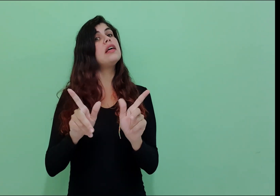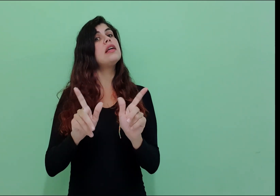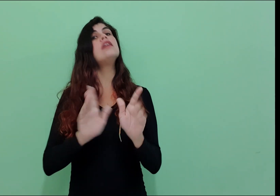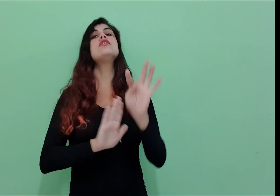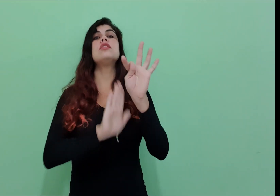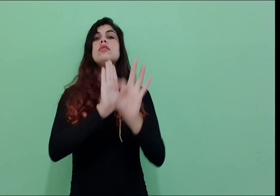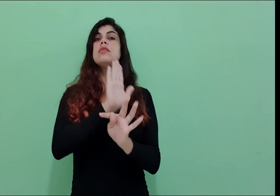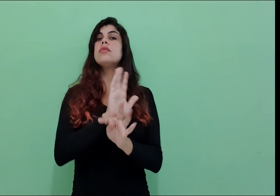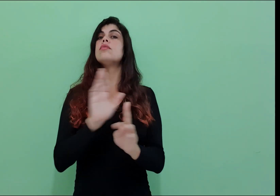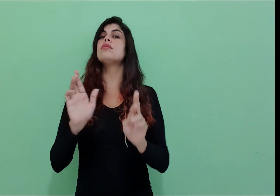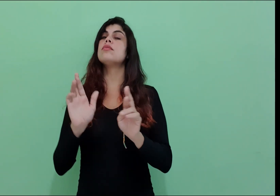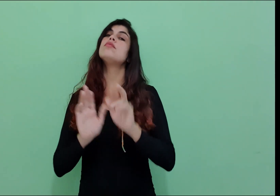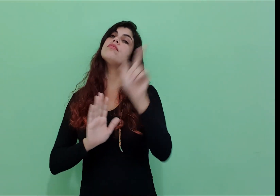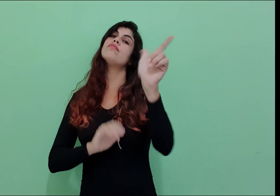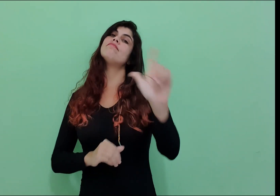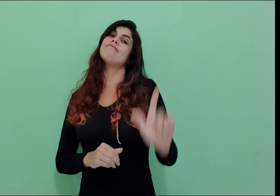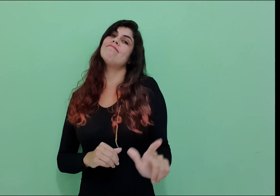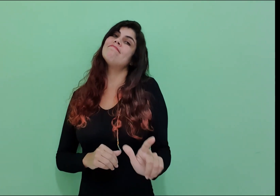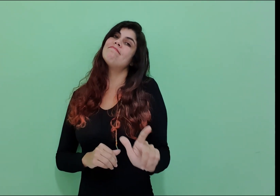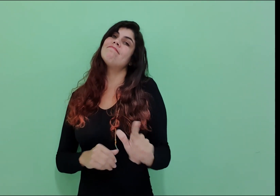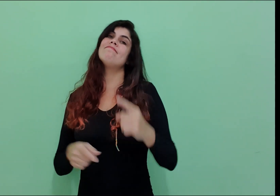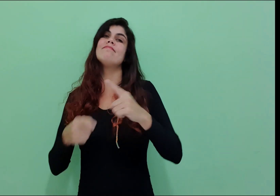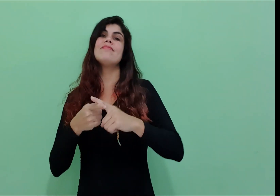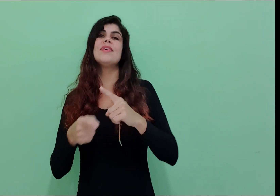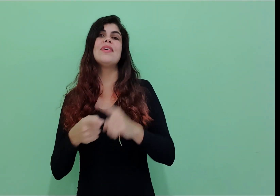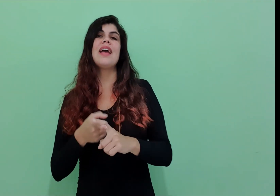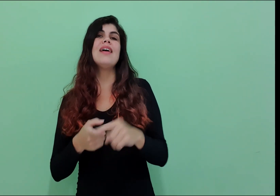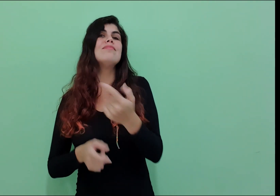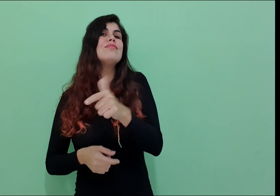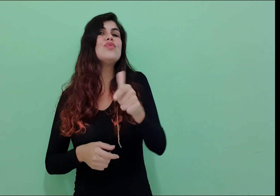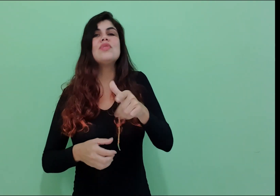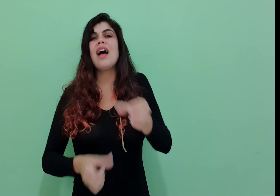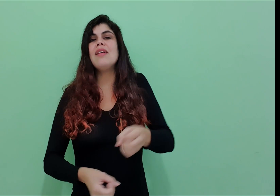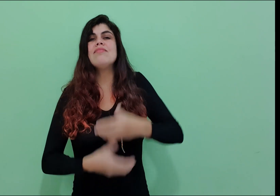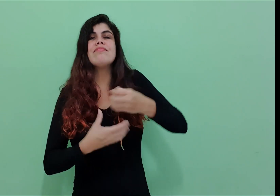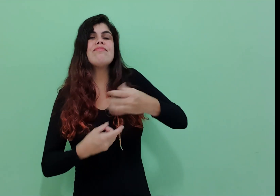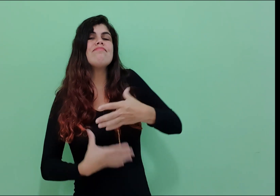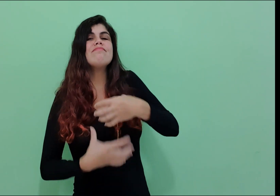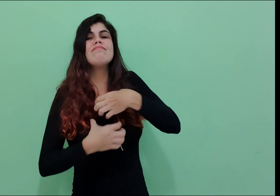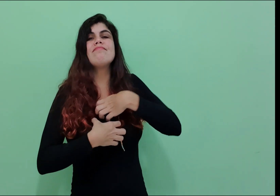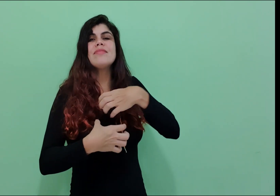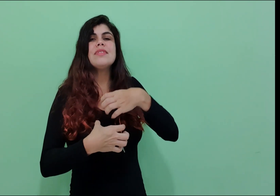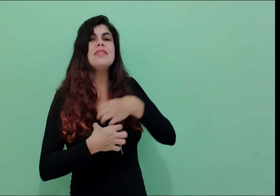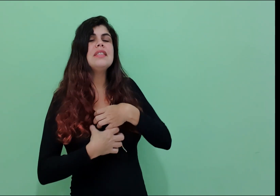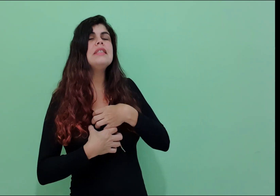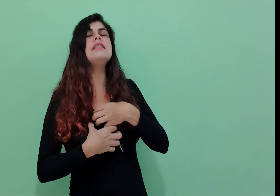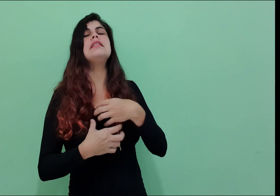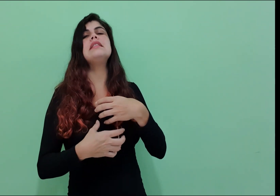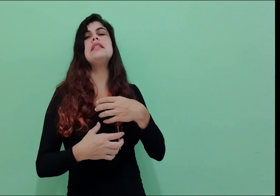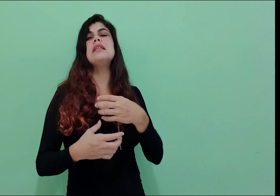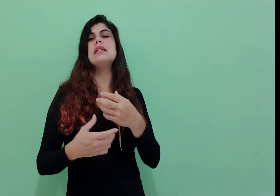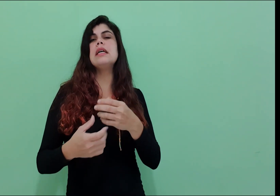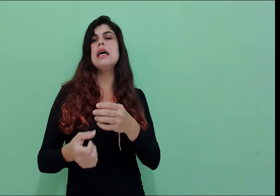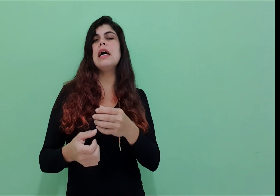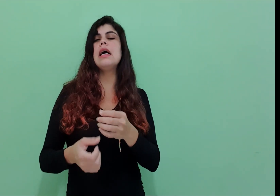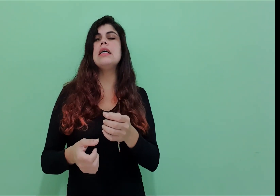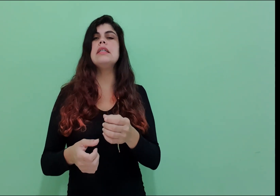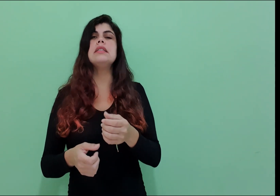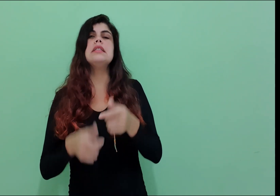texto literário, porque ele não pode ter poesia, sentimentos, é uma linguagem